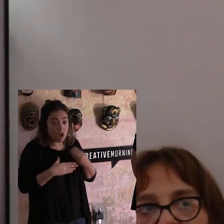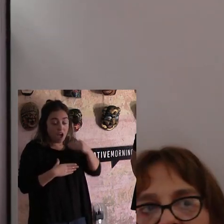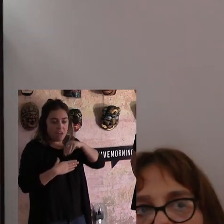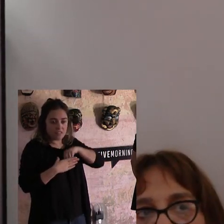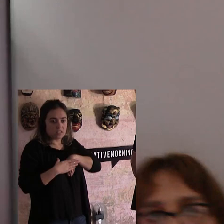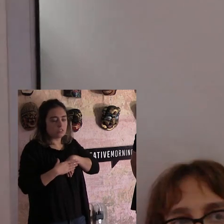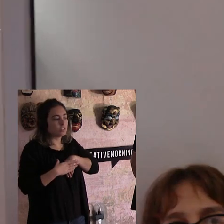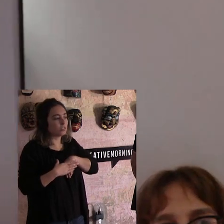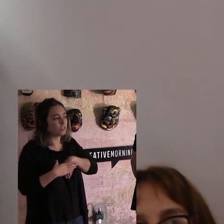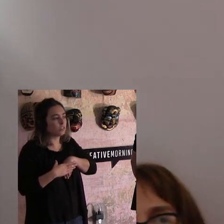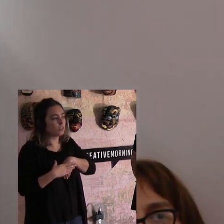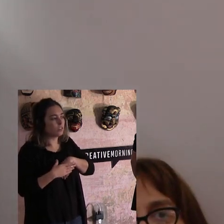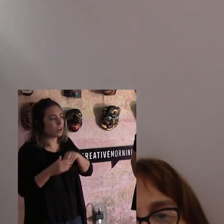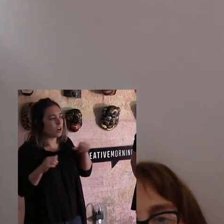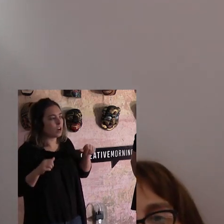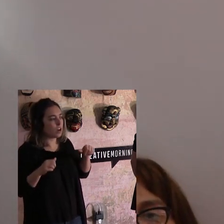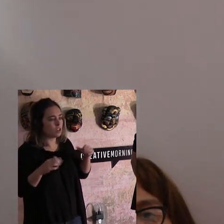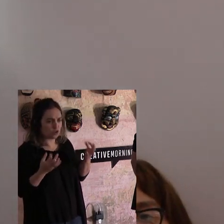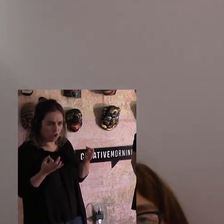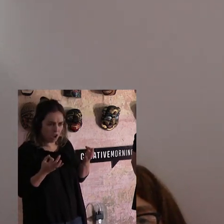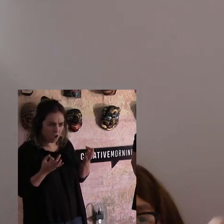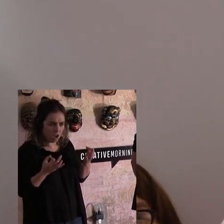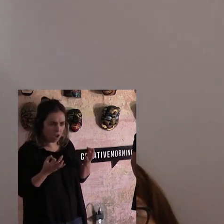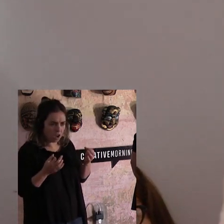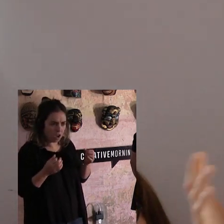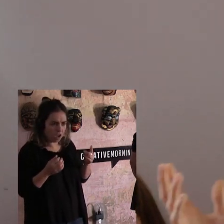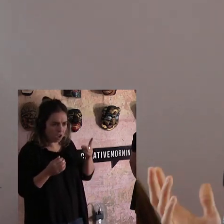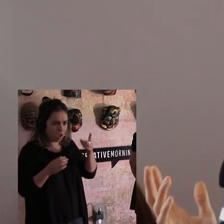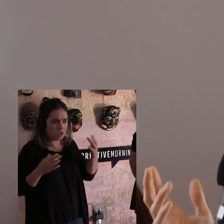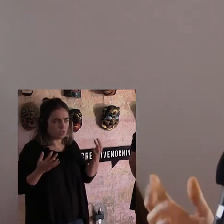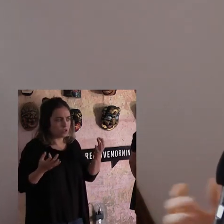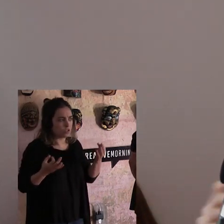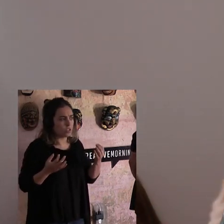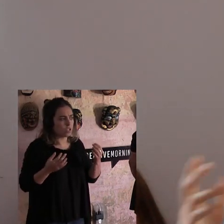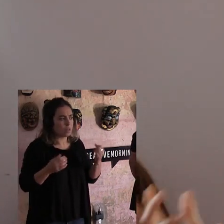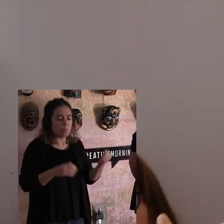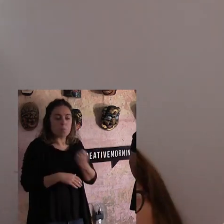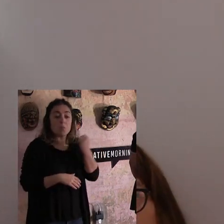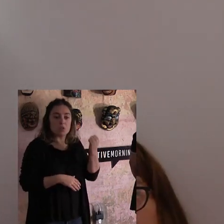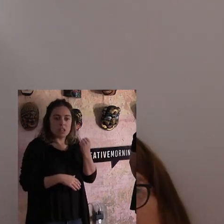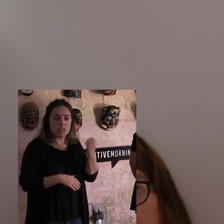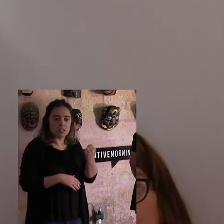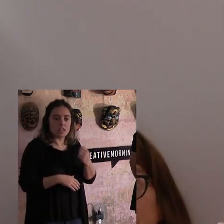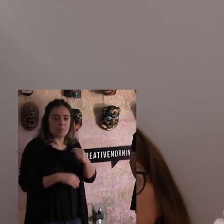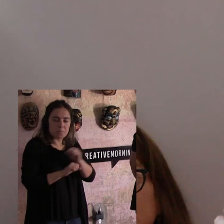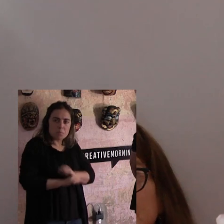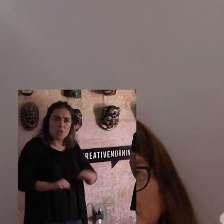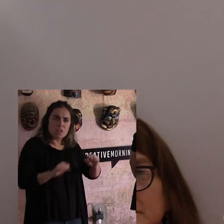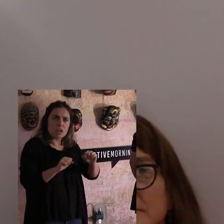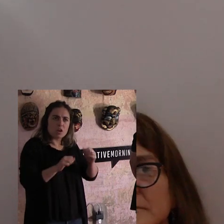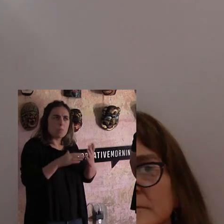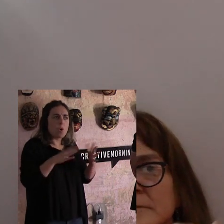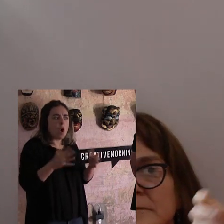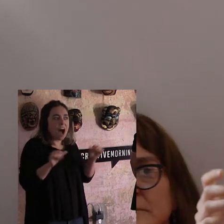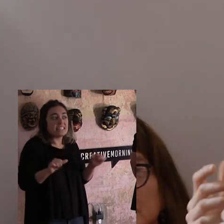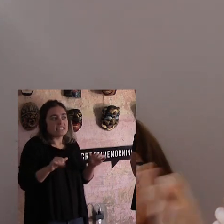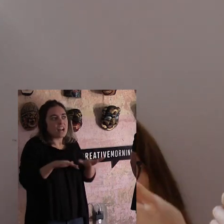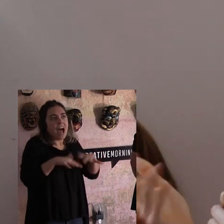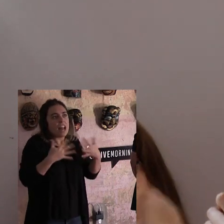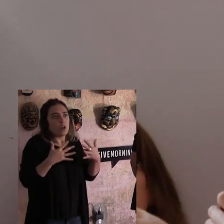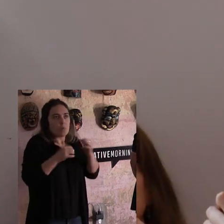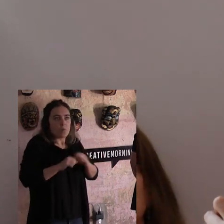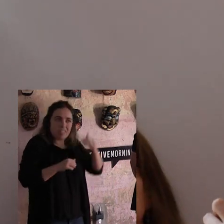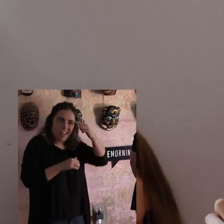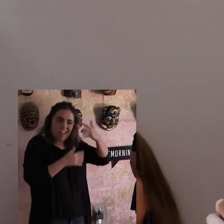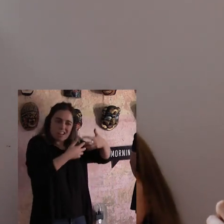hace ya casi 2 años. Y me parece como súper importante, no solo como oxigenación del cerebro, sino como